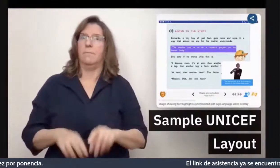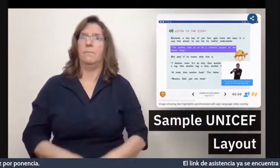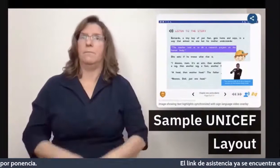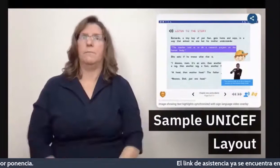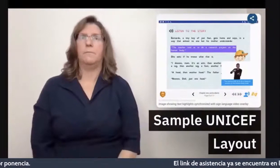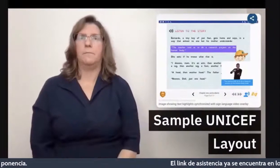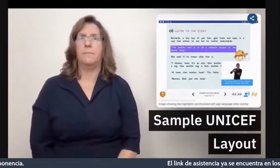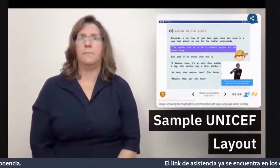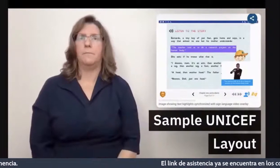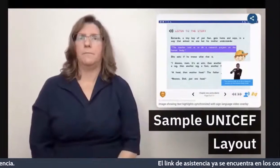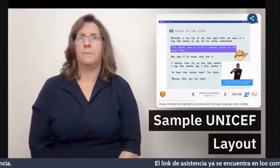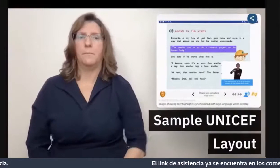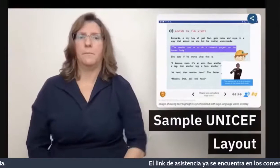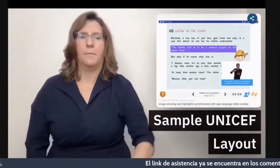lección.